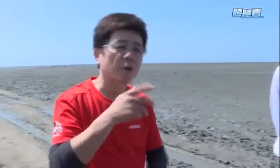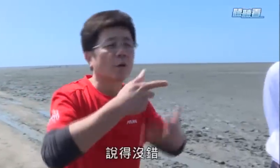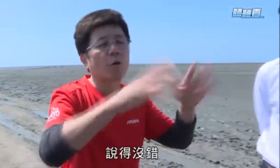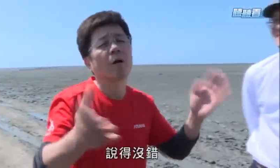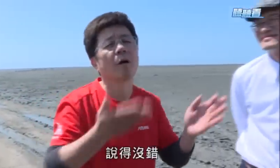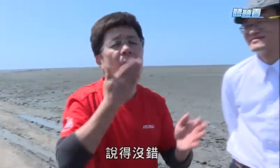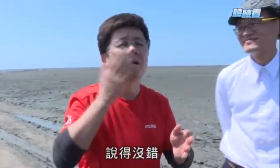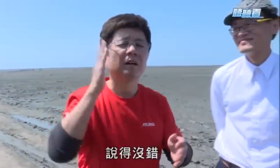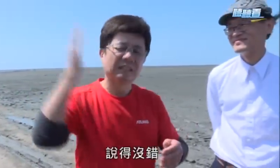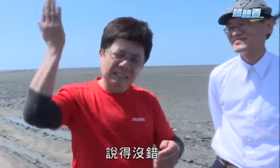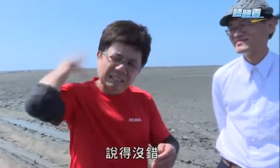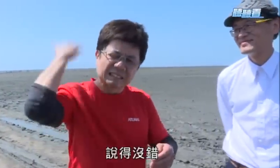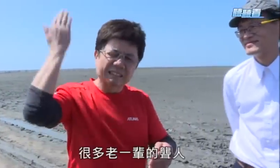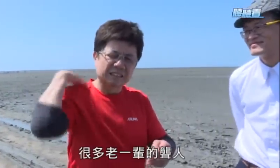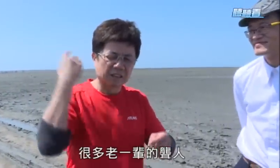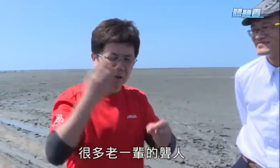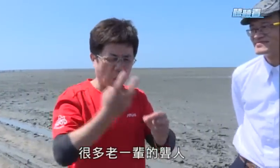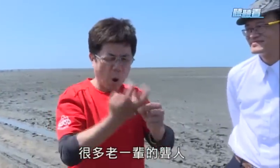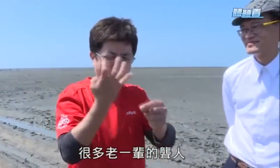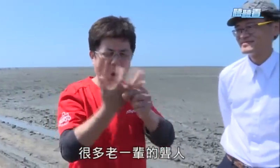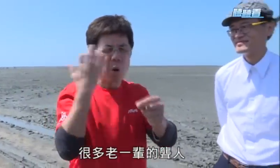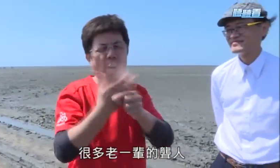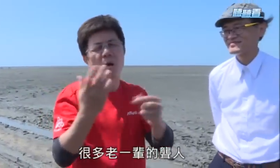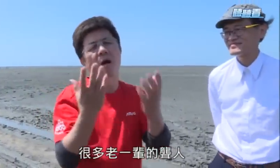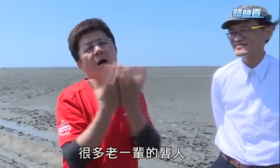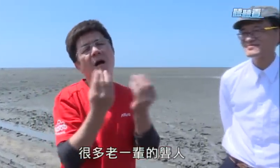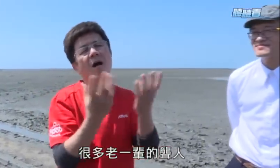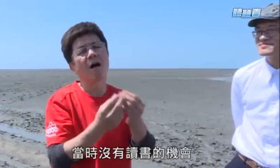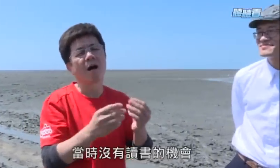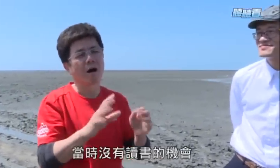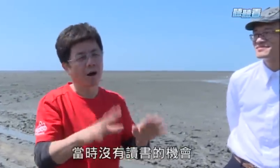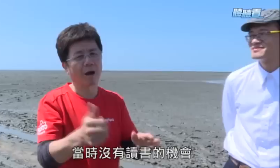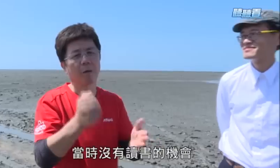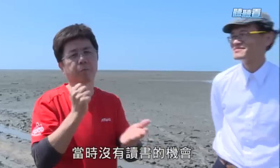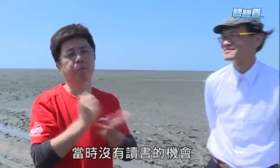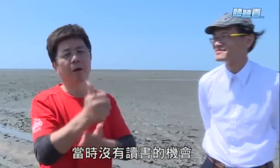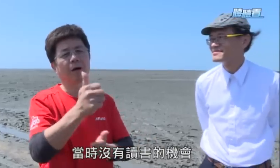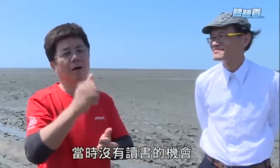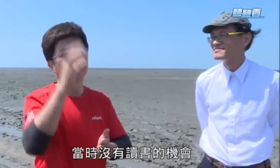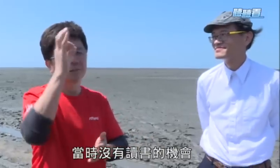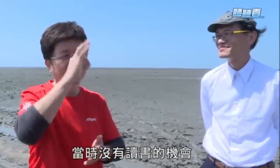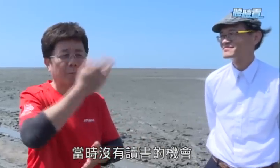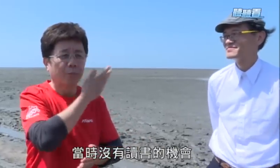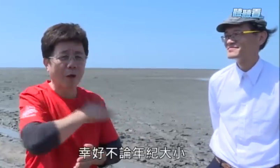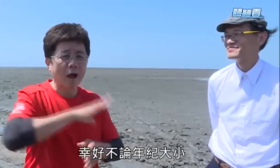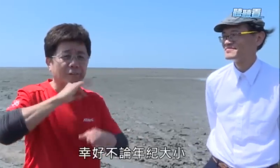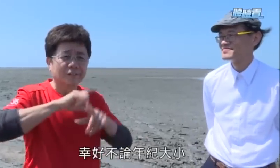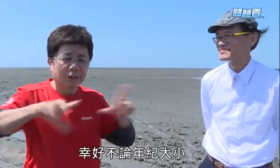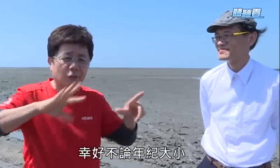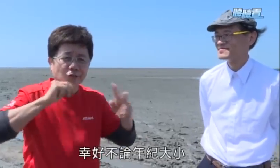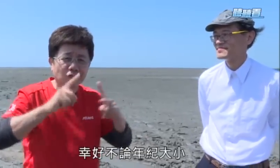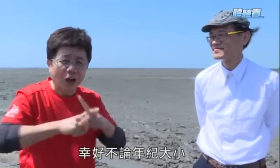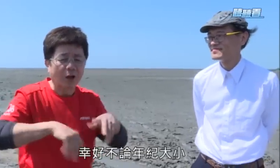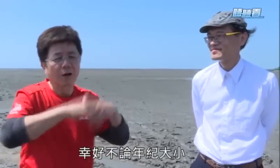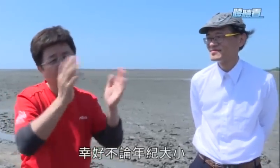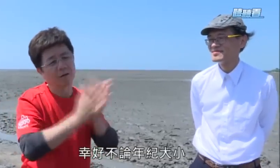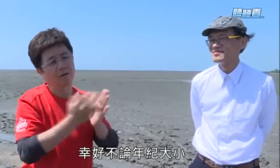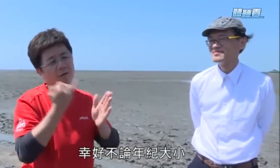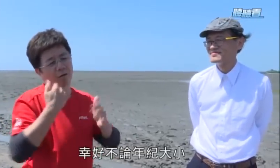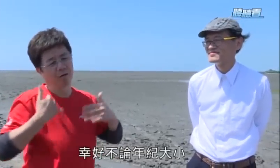说的没错。很多老一辈的聋人呢，当时没有读书的机会，幸好啊，不论年纪大小，